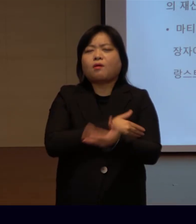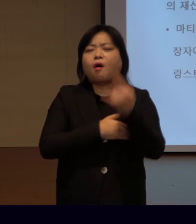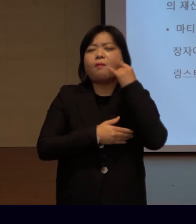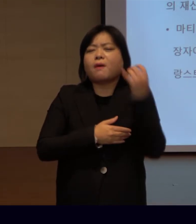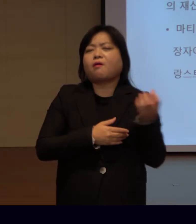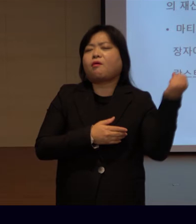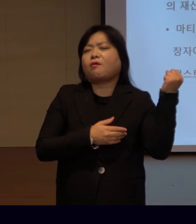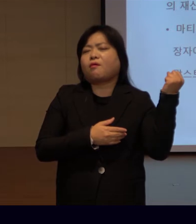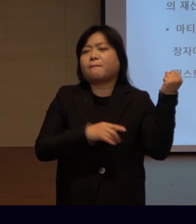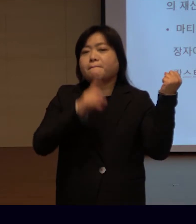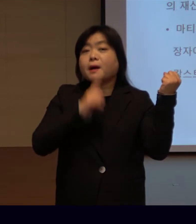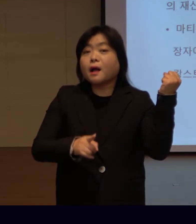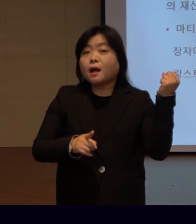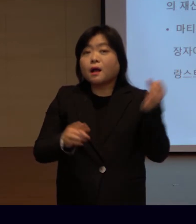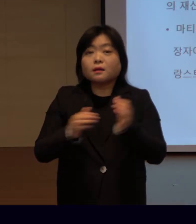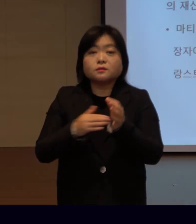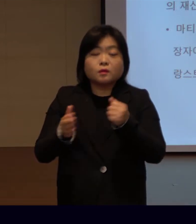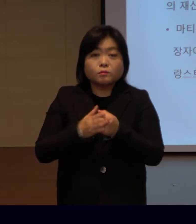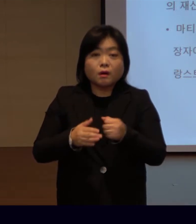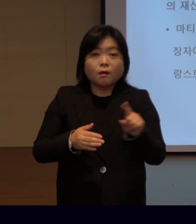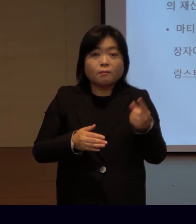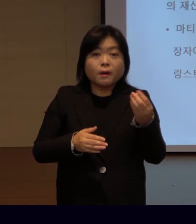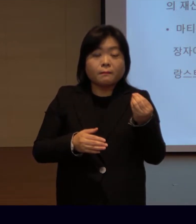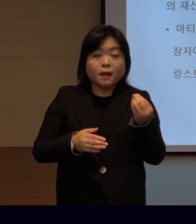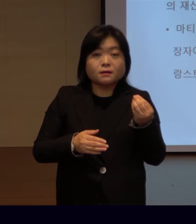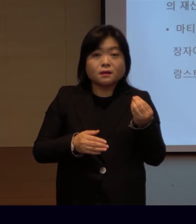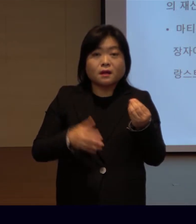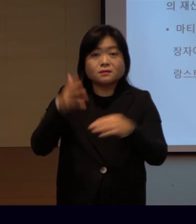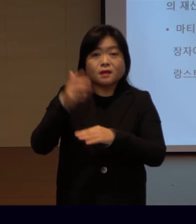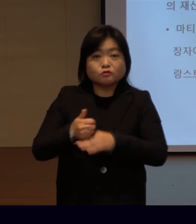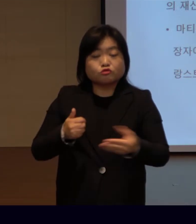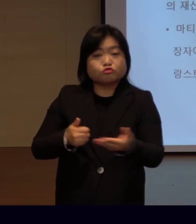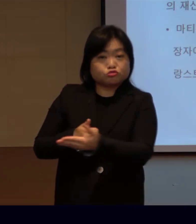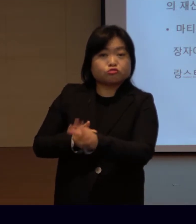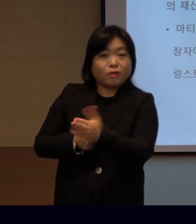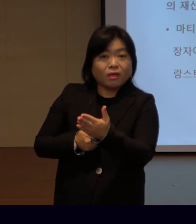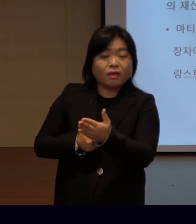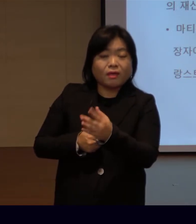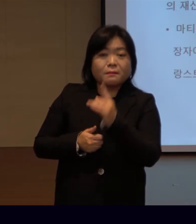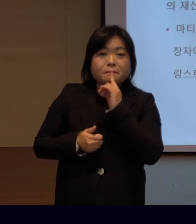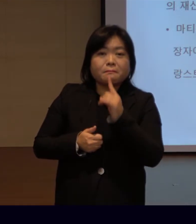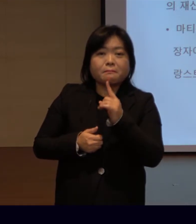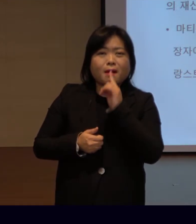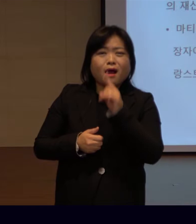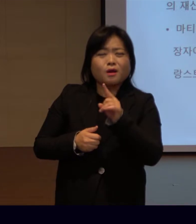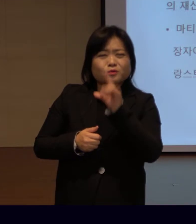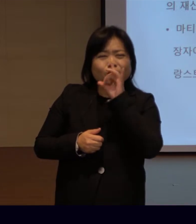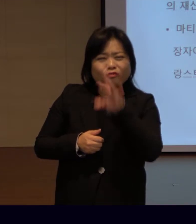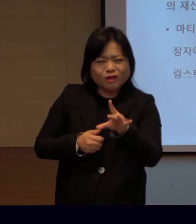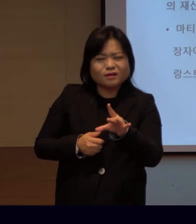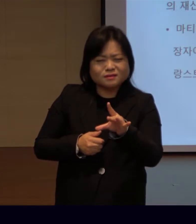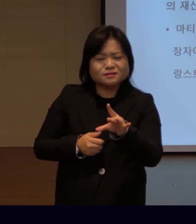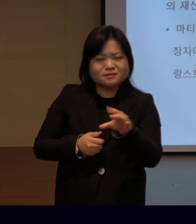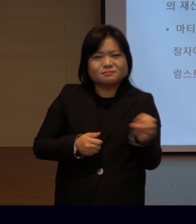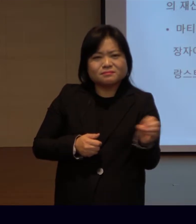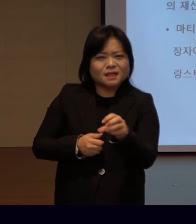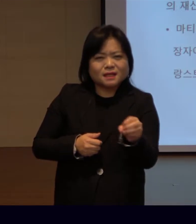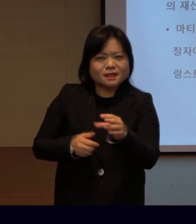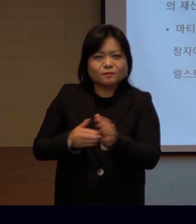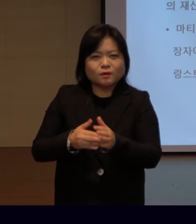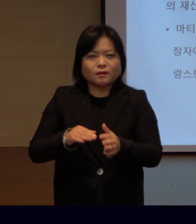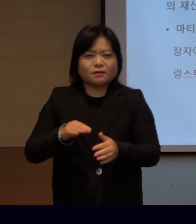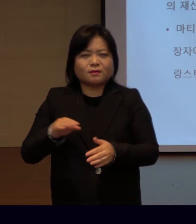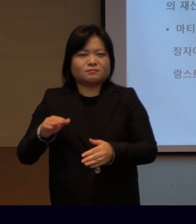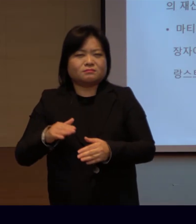그렇게 하면 결국 우리가 대충 100만 프랑 지참금은 주는 거 아니야? 이런 말도 안 되는 논리를 펴니다. 그러니까